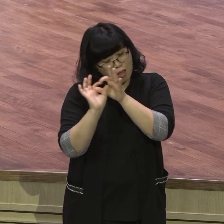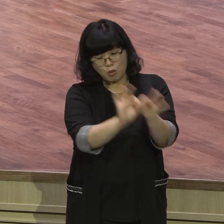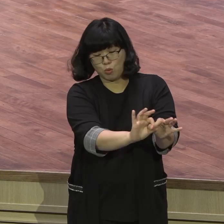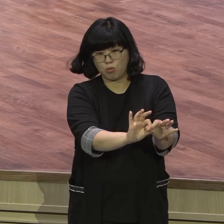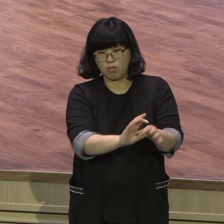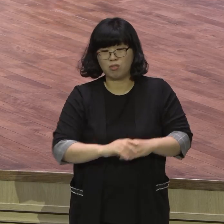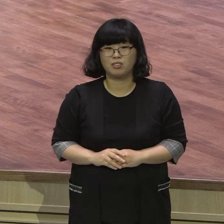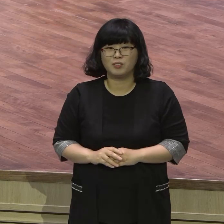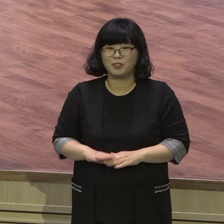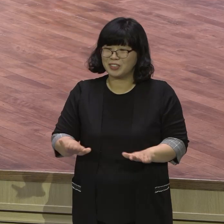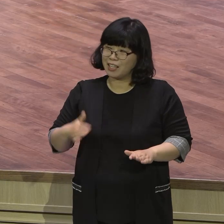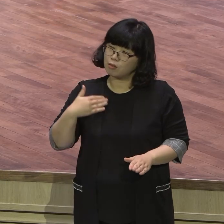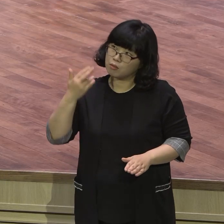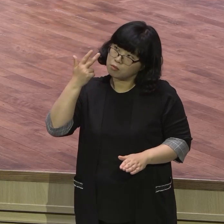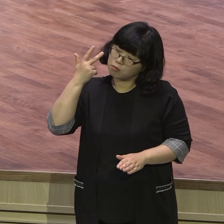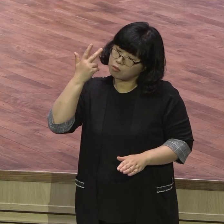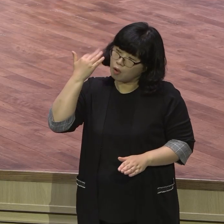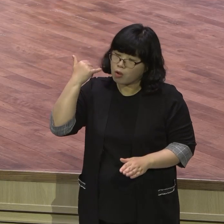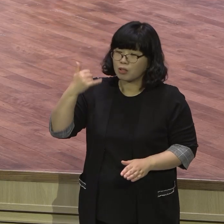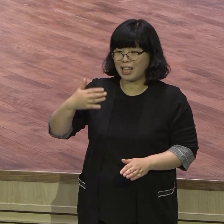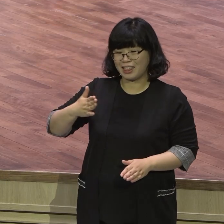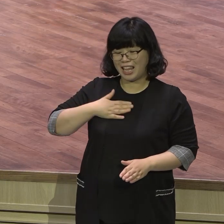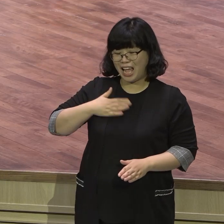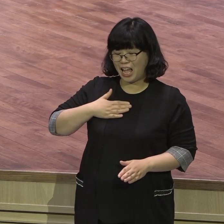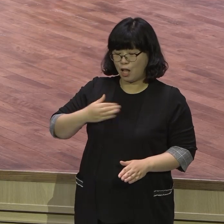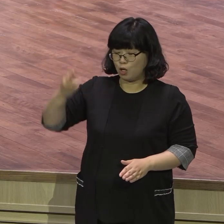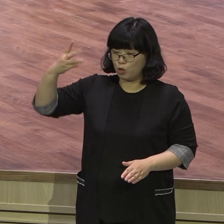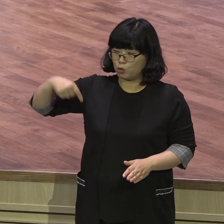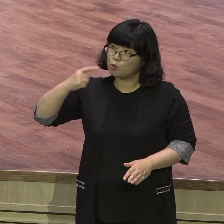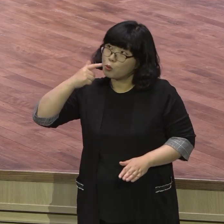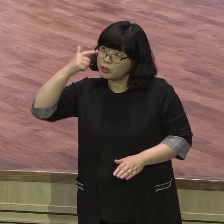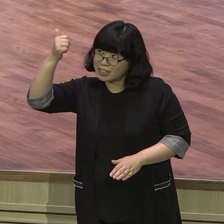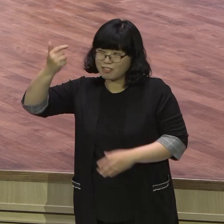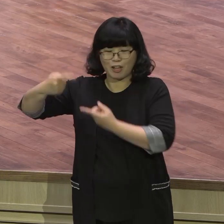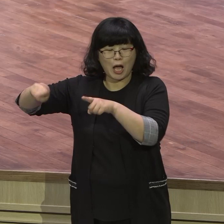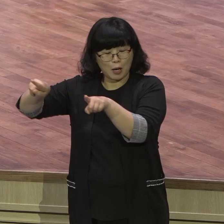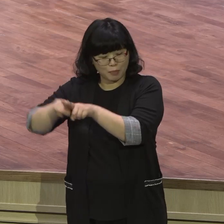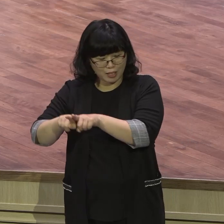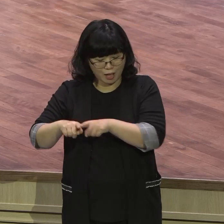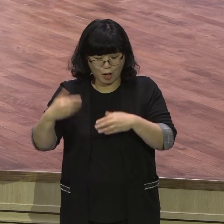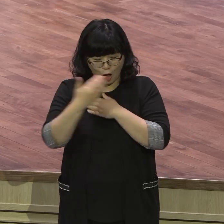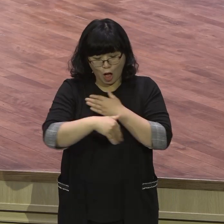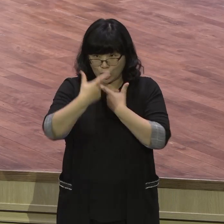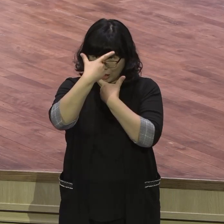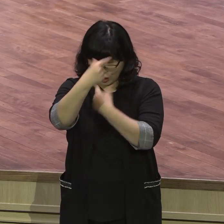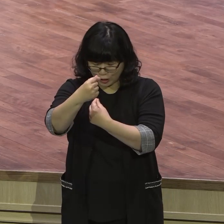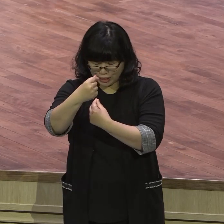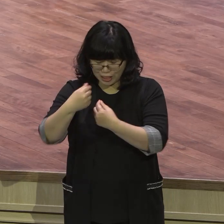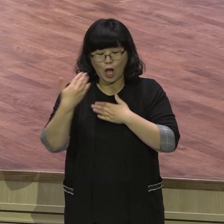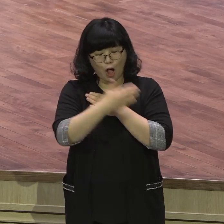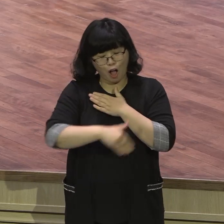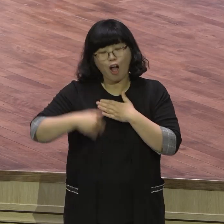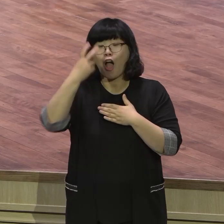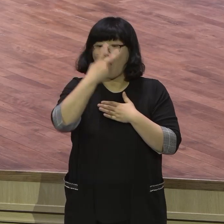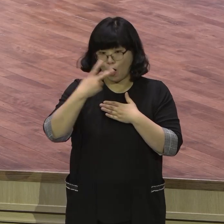건강하니까 보통 사람들이 다 암으로 다 가잖아요 나이가 다 들고 하면